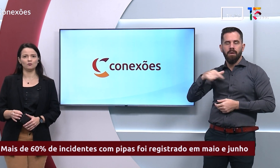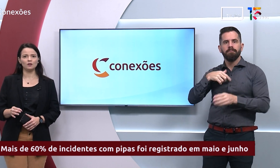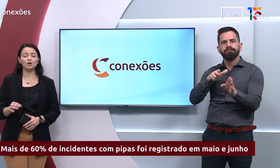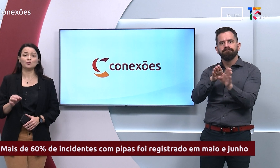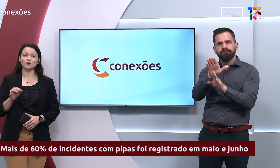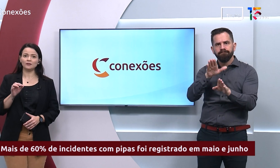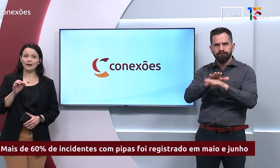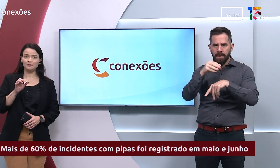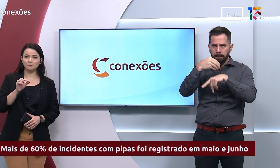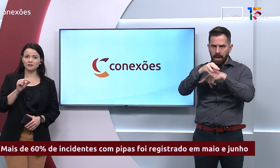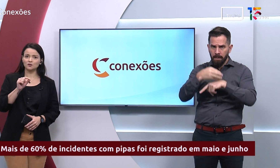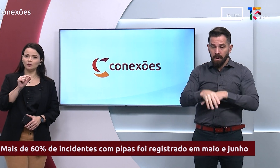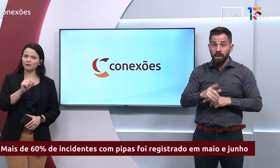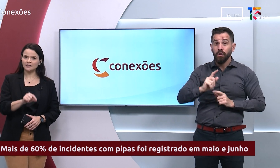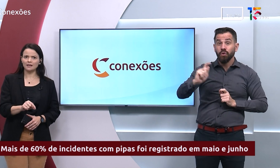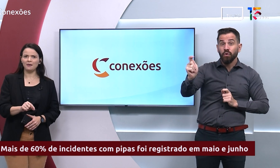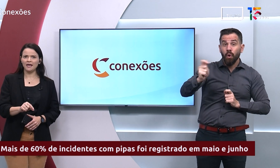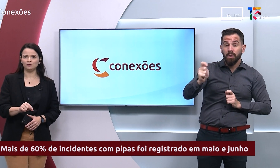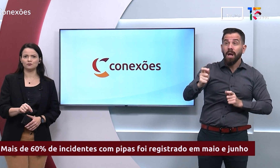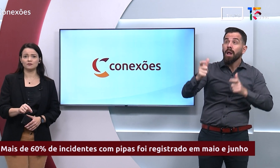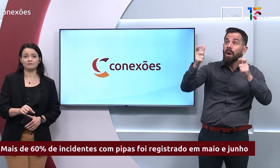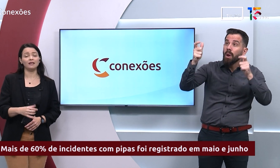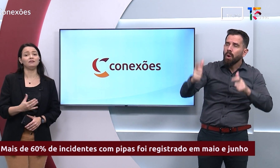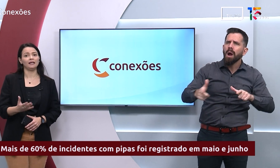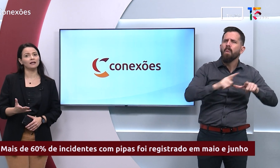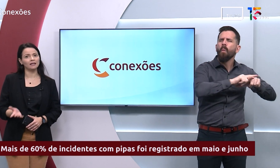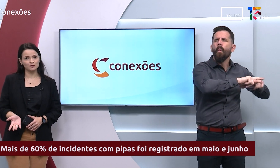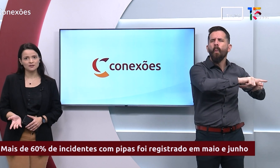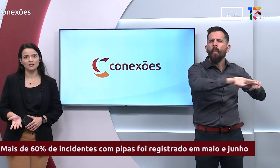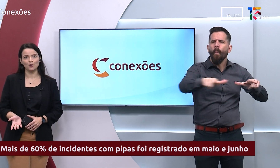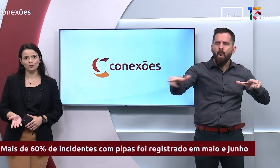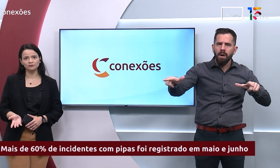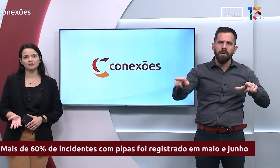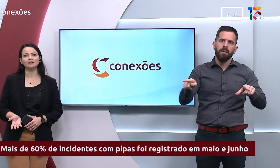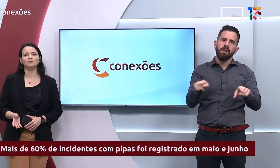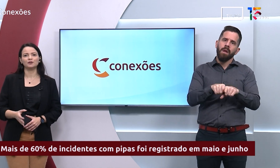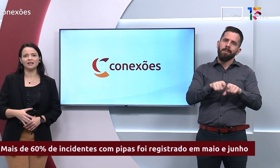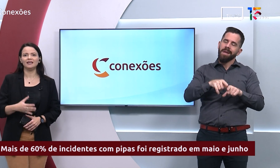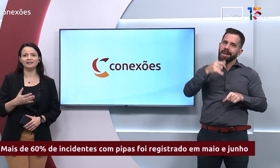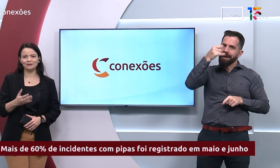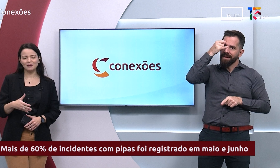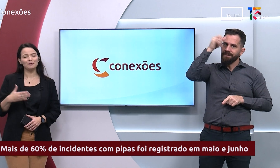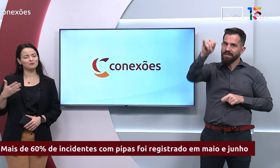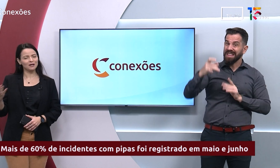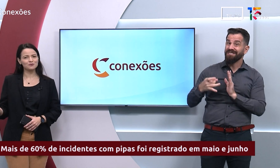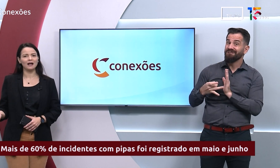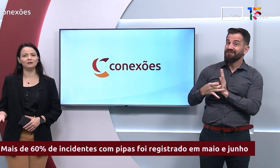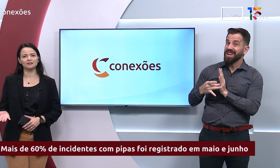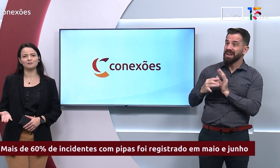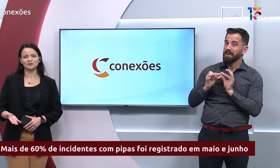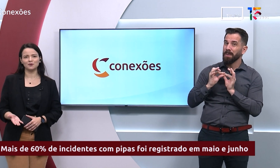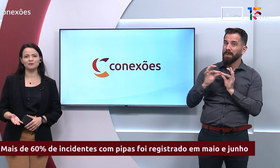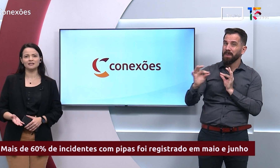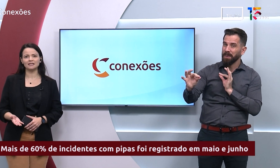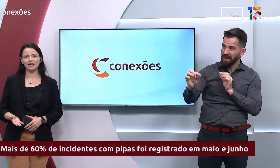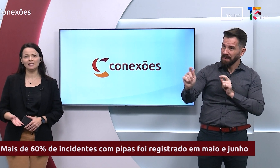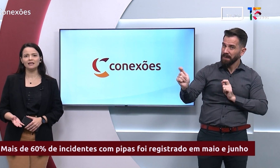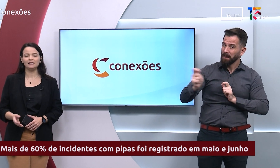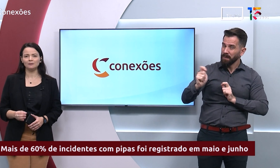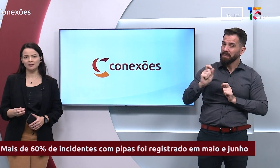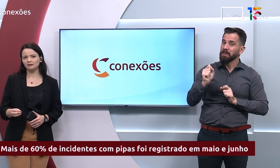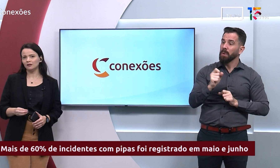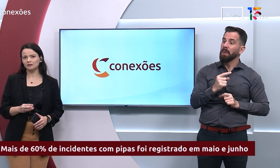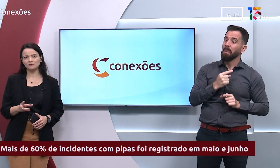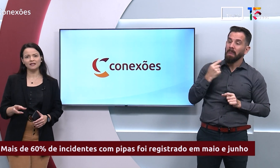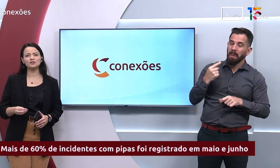que são soltar pipas só em lugares abertos, evitar, claro, o cerol, porque ele também pode machucar outras pessoas, né?